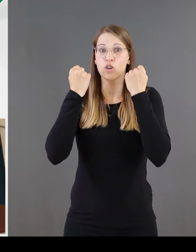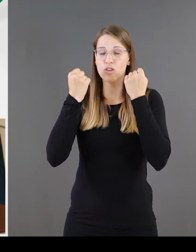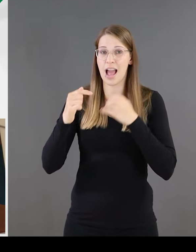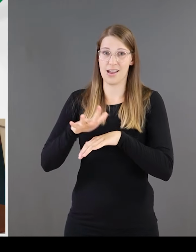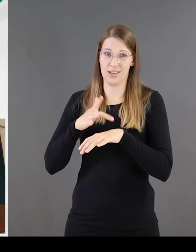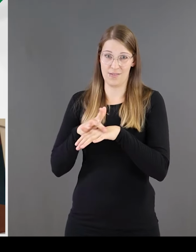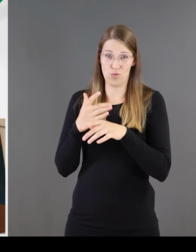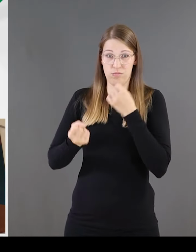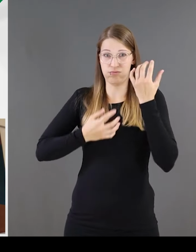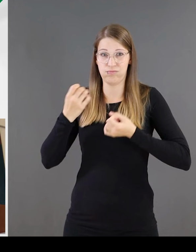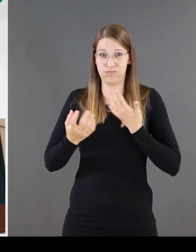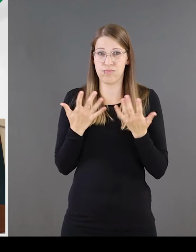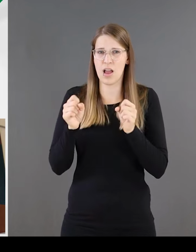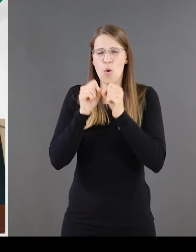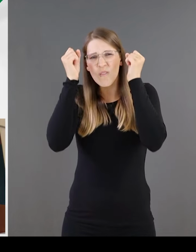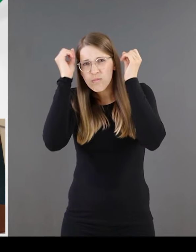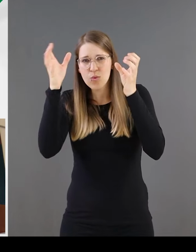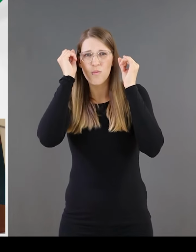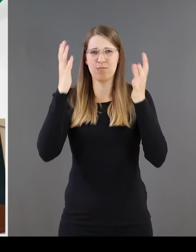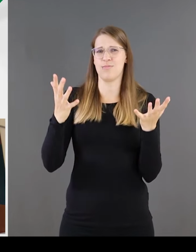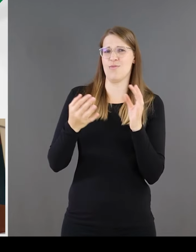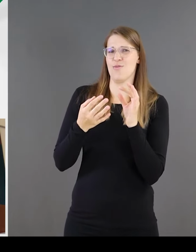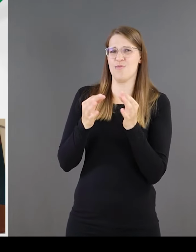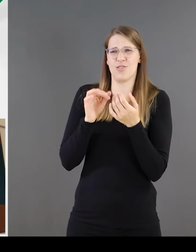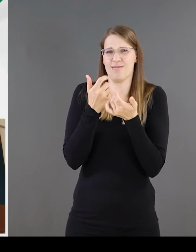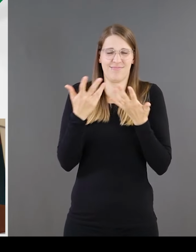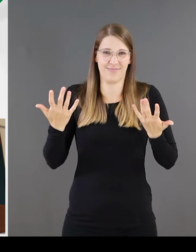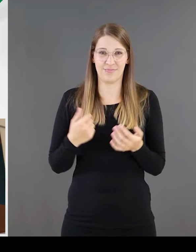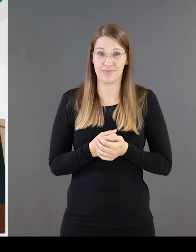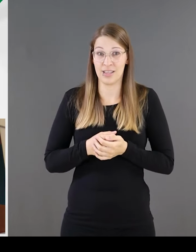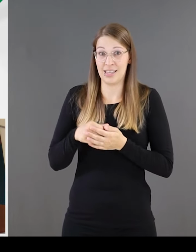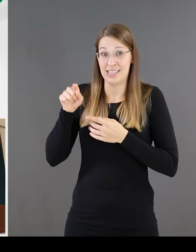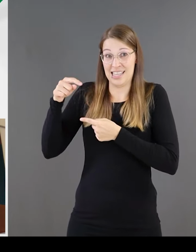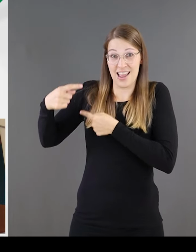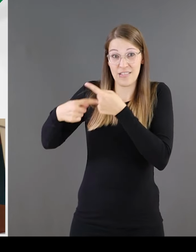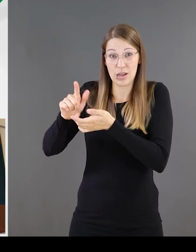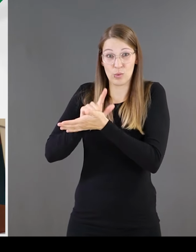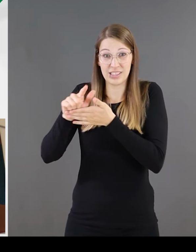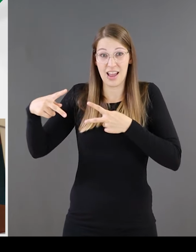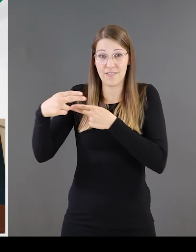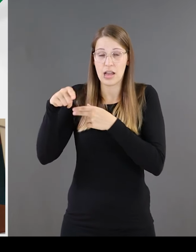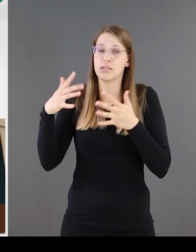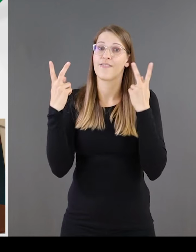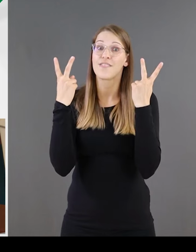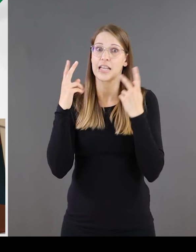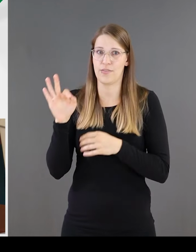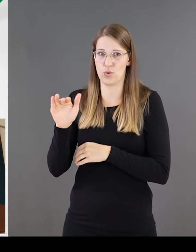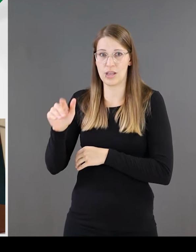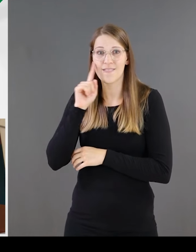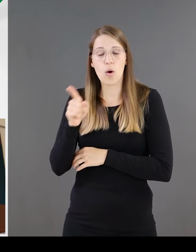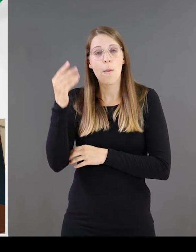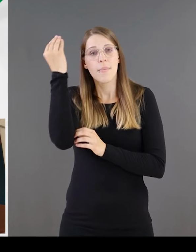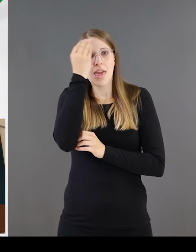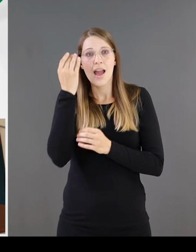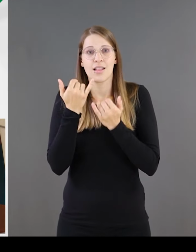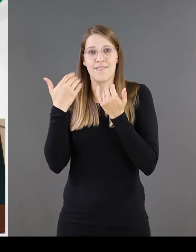Diese Entwicklungsphase ist ganz, ganz wichtig für die Kinder, denn sie lernen in dieser Phase, wann sie sich durchsetzen können und wann sie